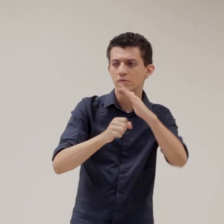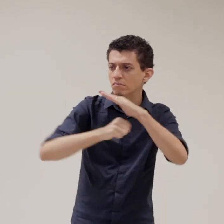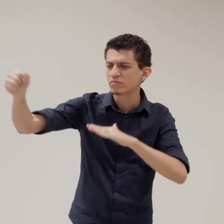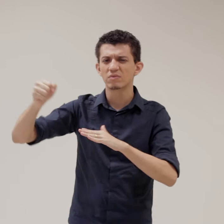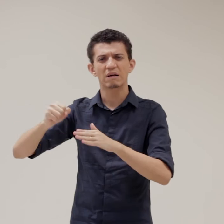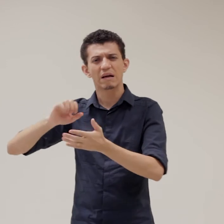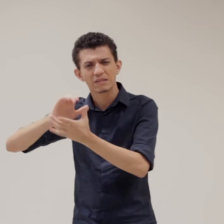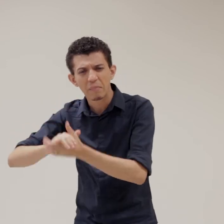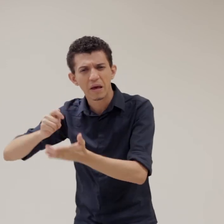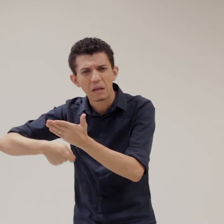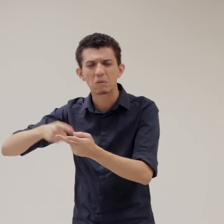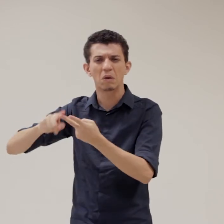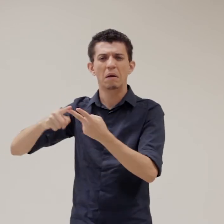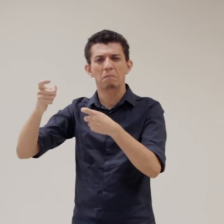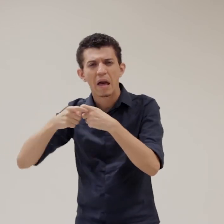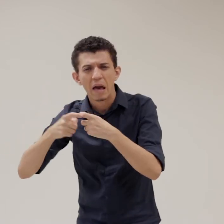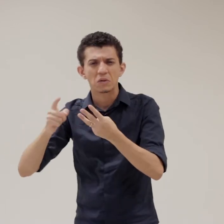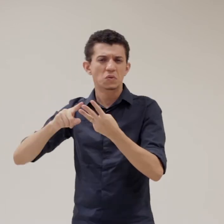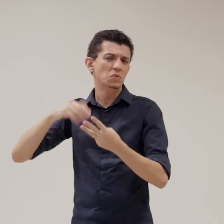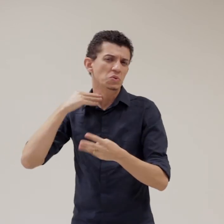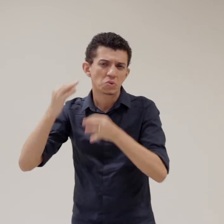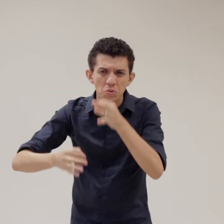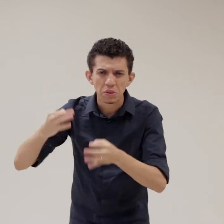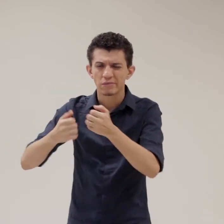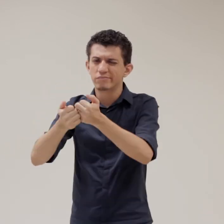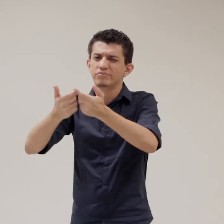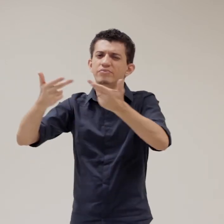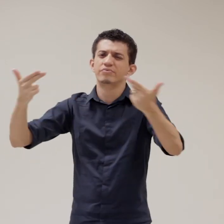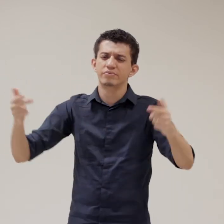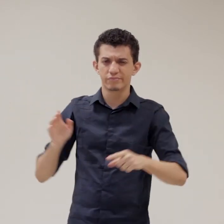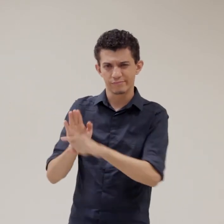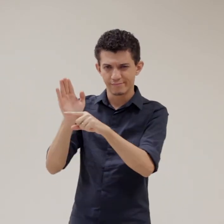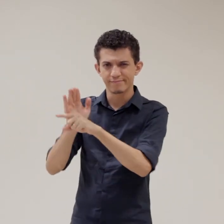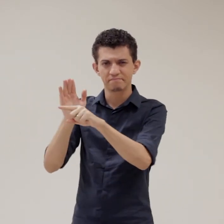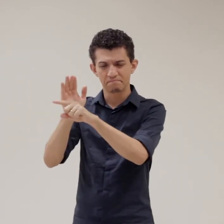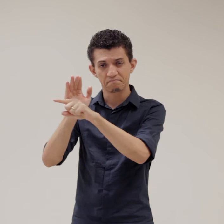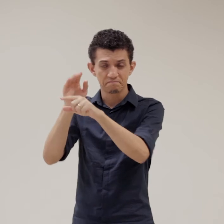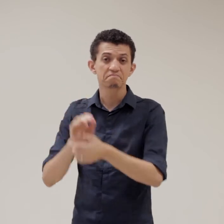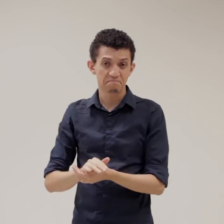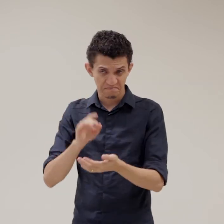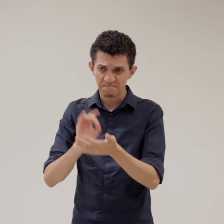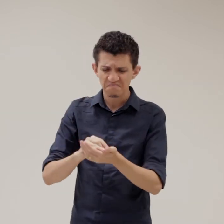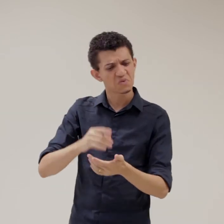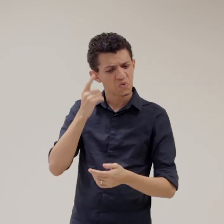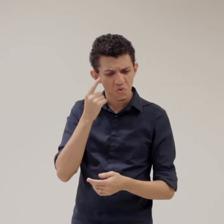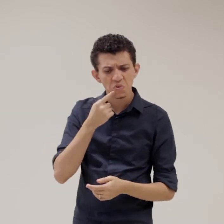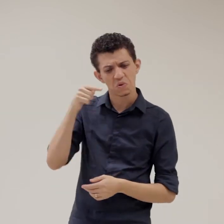Ministério da Getsemane, voltado aos portadores de surdez, investe nas famílias com cursos para noivos e assistência aos casais e